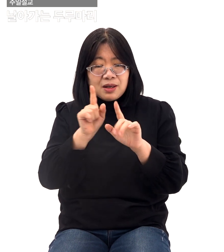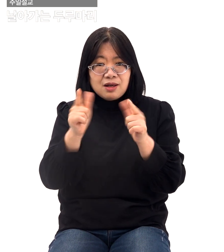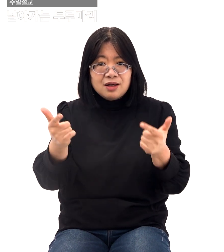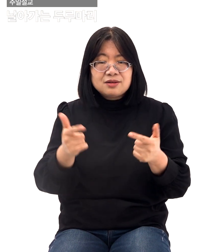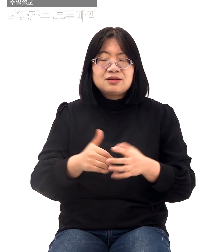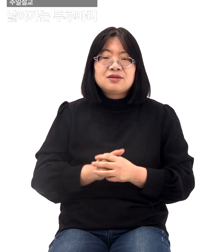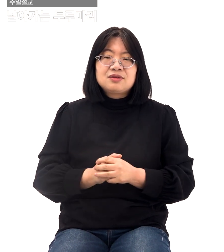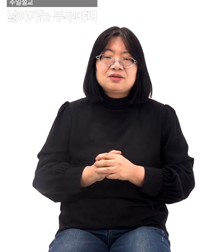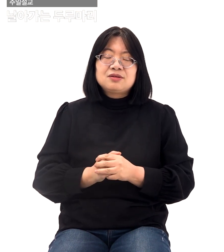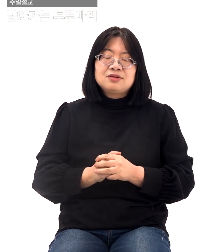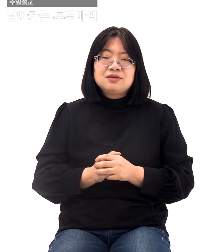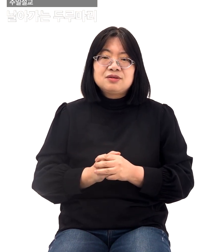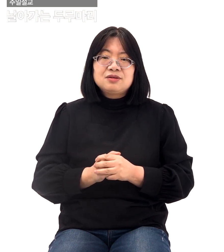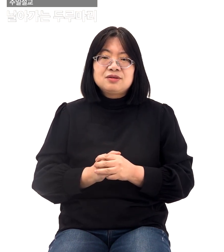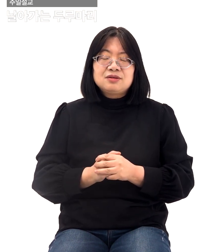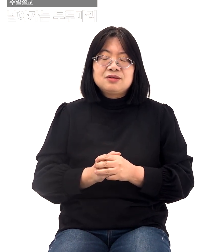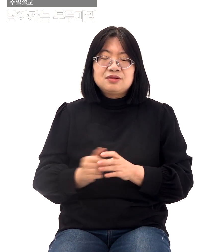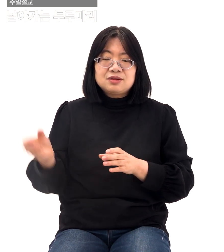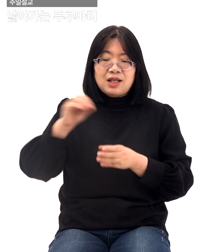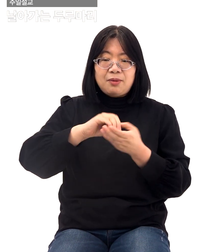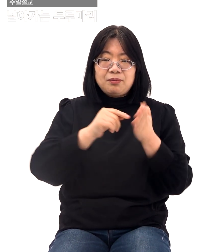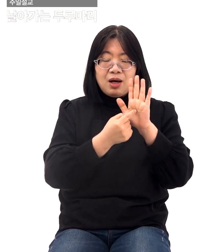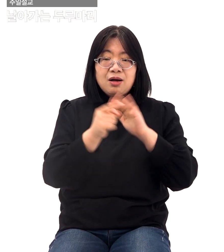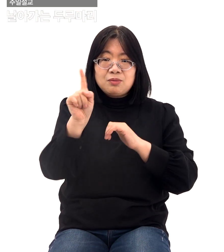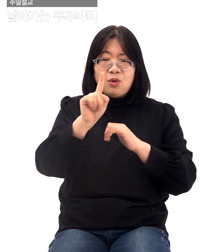아니라 뭘 담아내고 있어요?